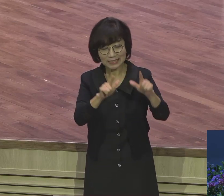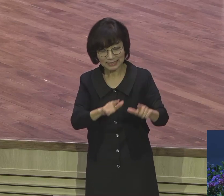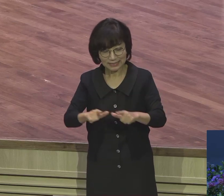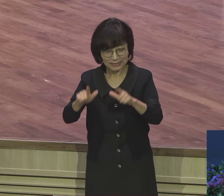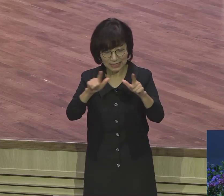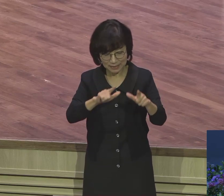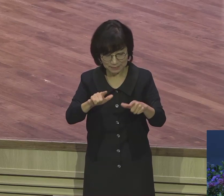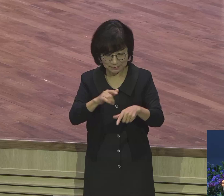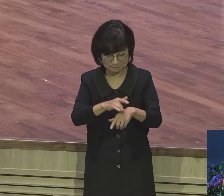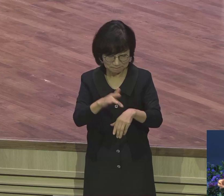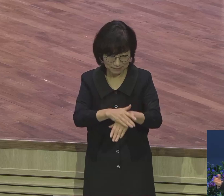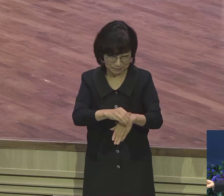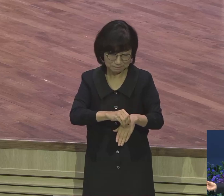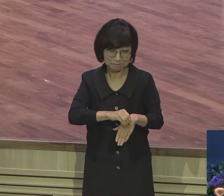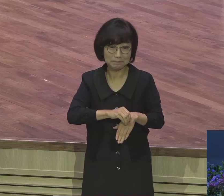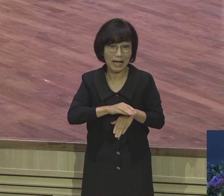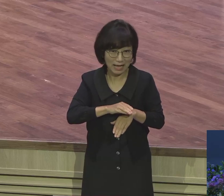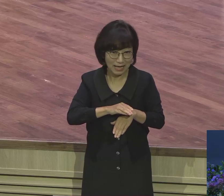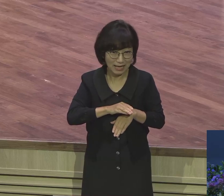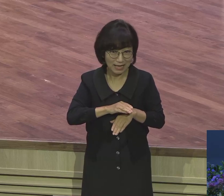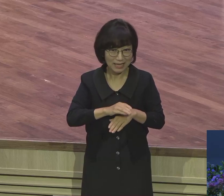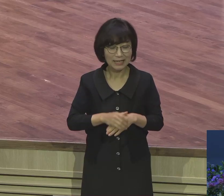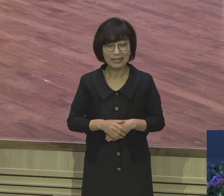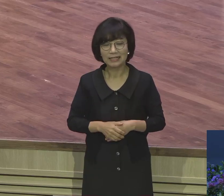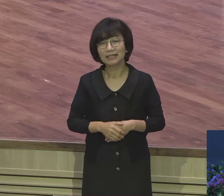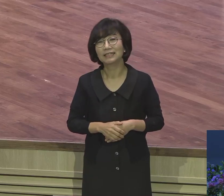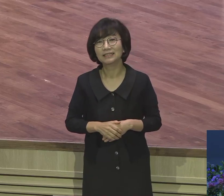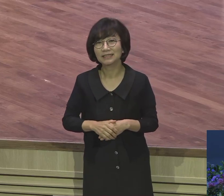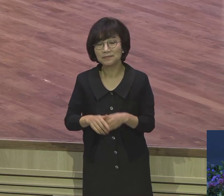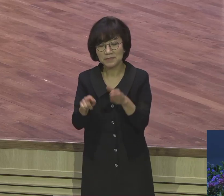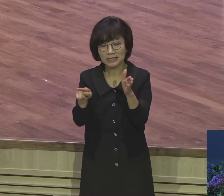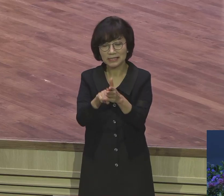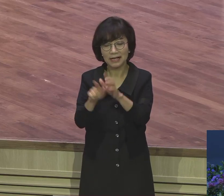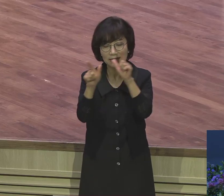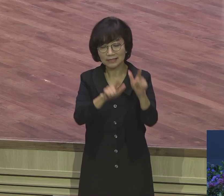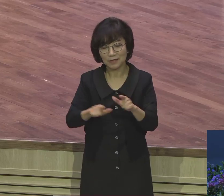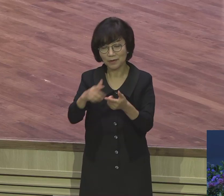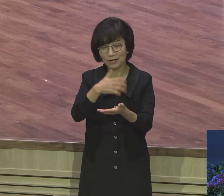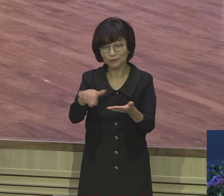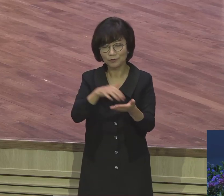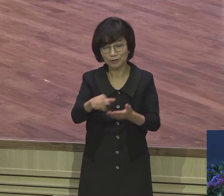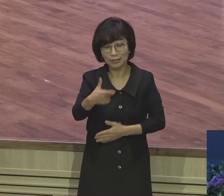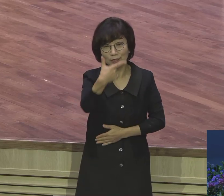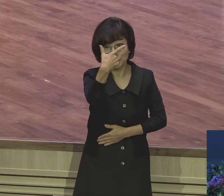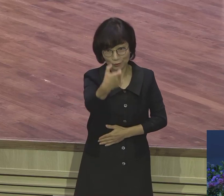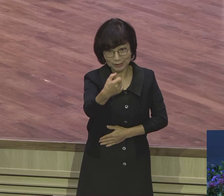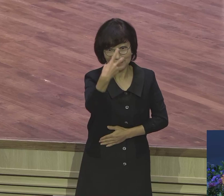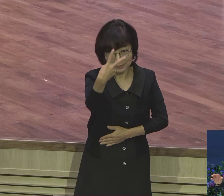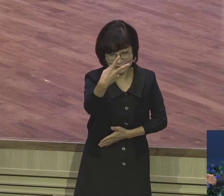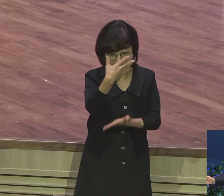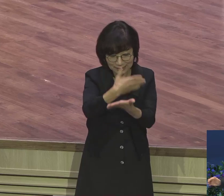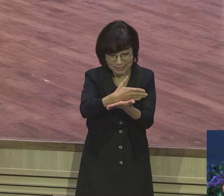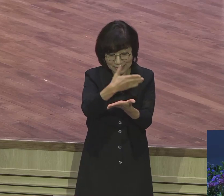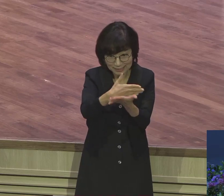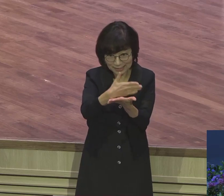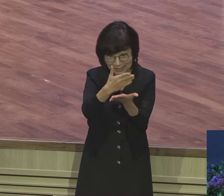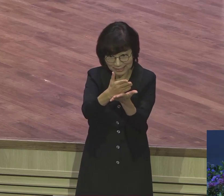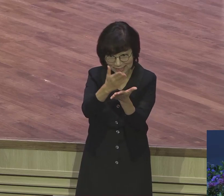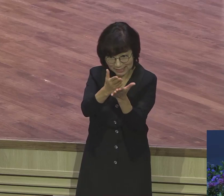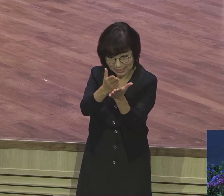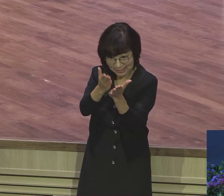구체적으로는 뭐요. 더 더 더 62가지 9가지 9가지 5가지 21가지 20가지 쫙